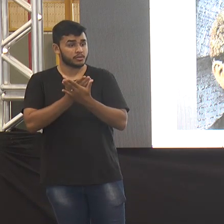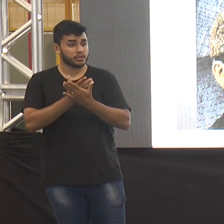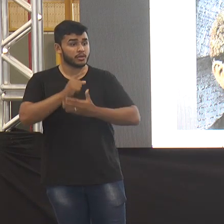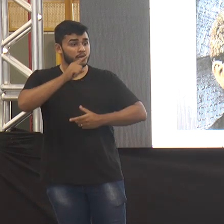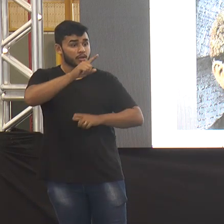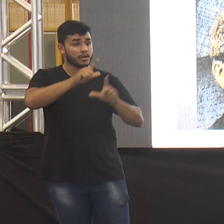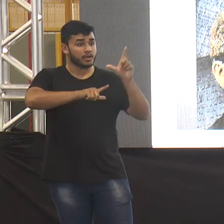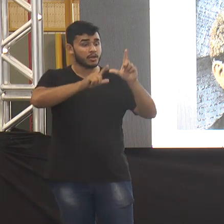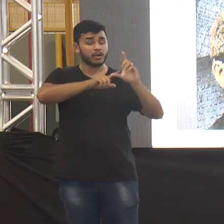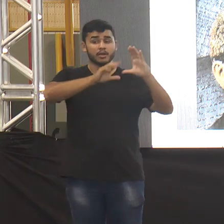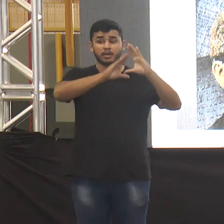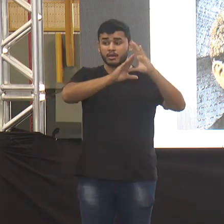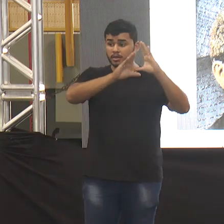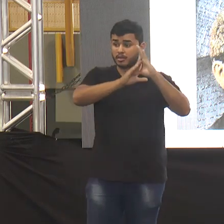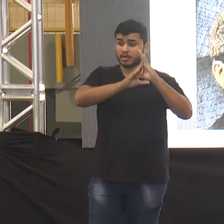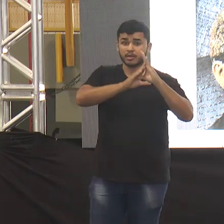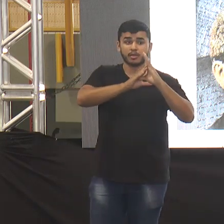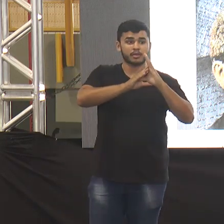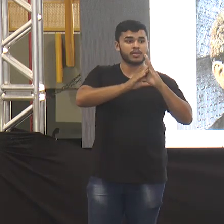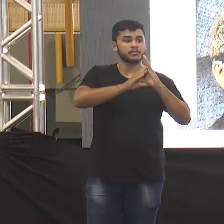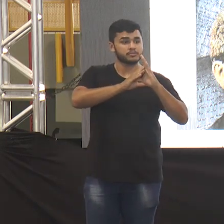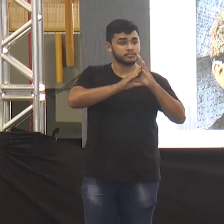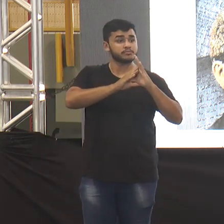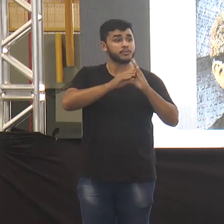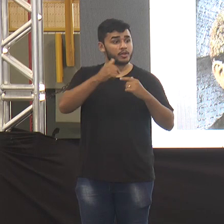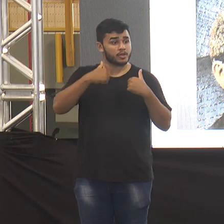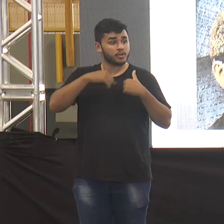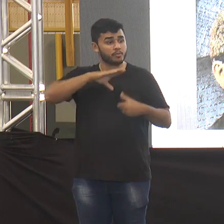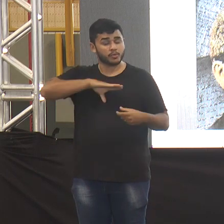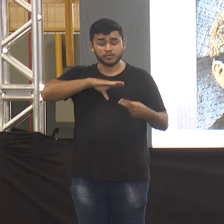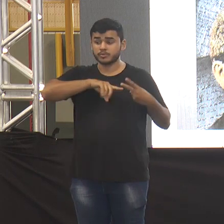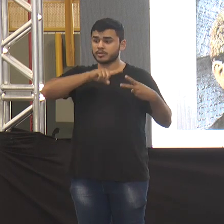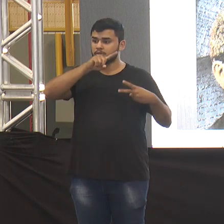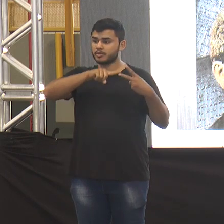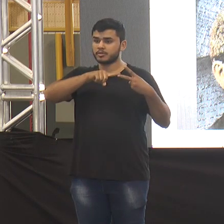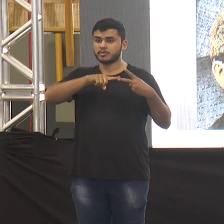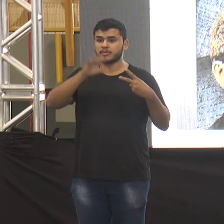num prédio onde tem letras, ciências sociais e filosofia.